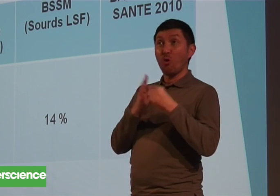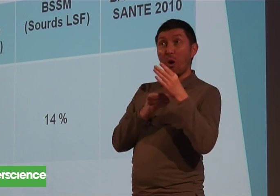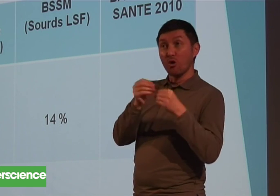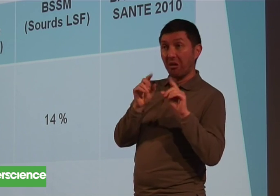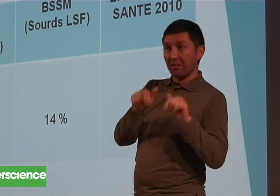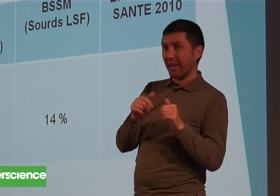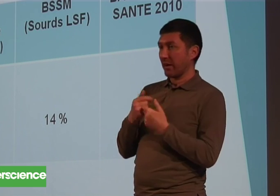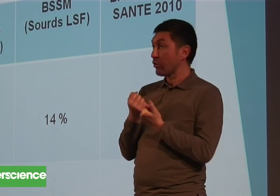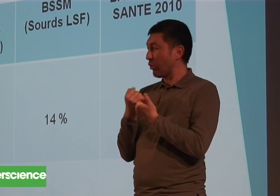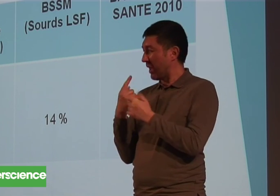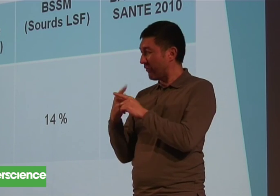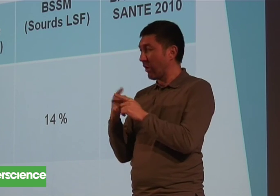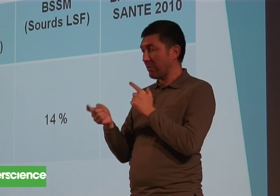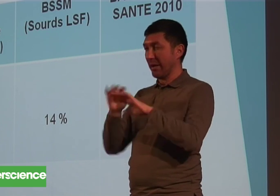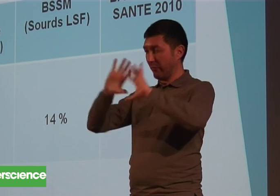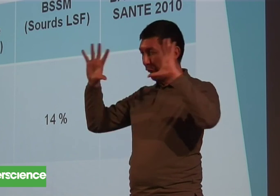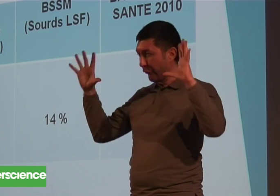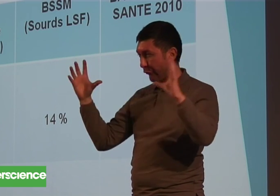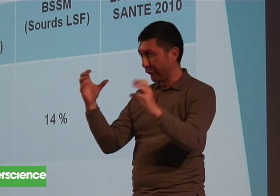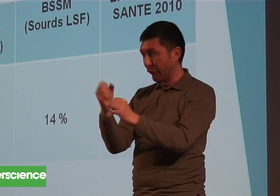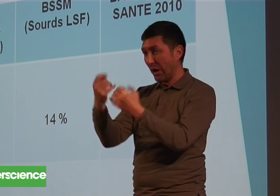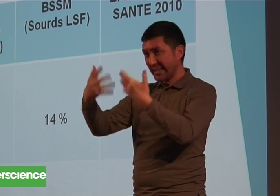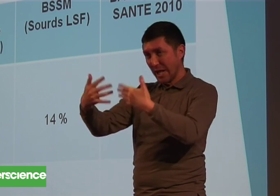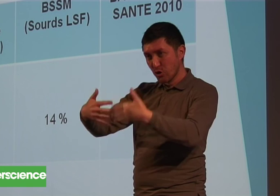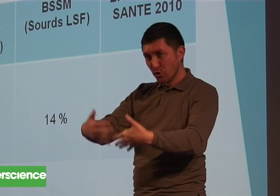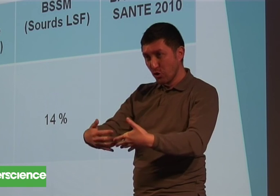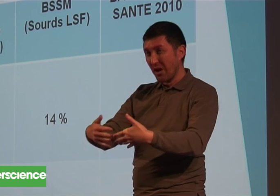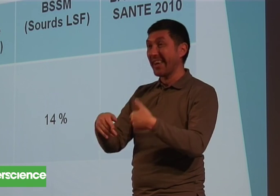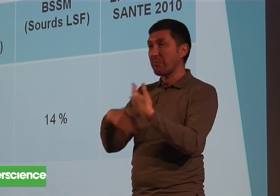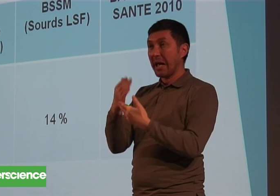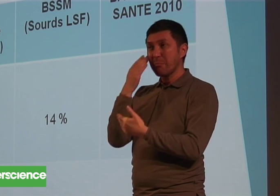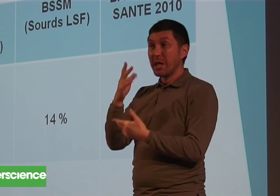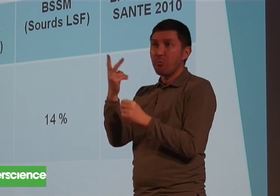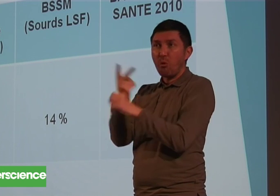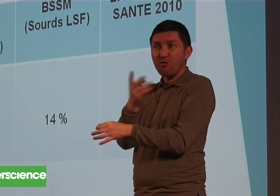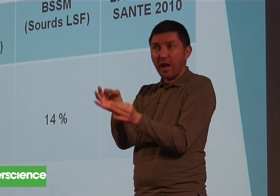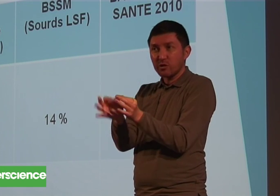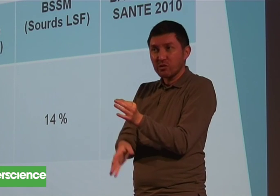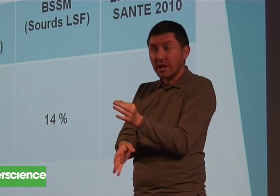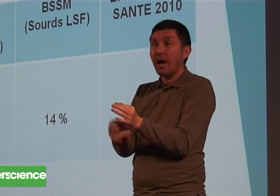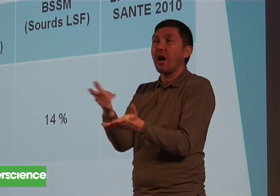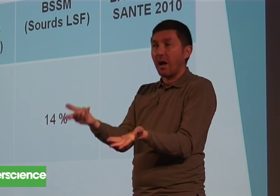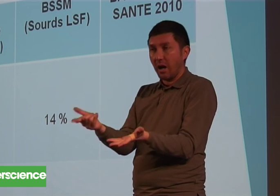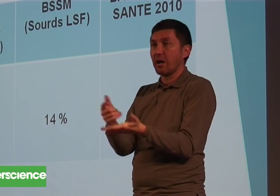un score et l'on considère en situation de détresse psychologique les personnes si elles sont en dessous de ce score.